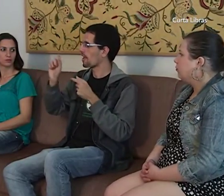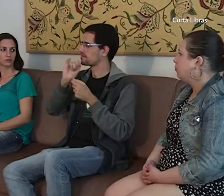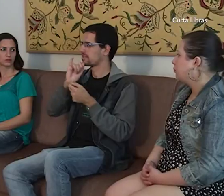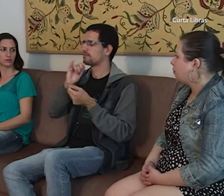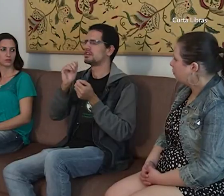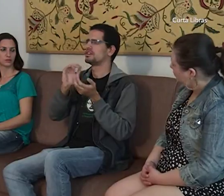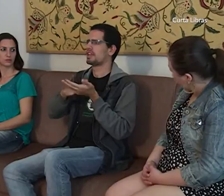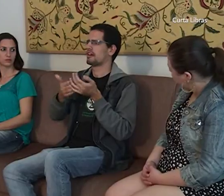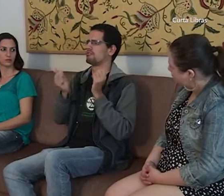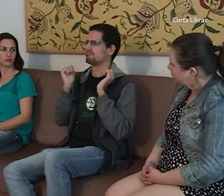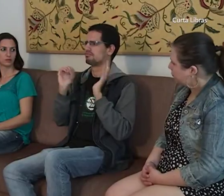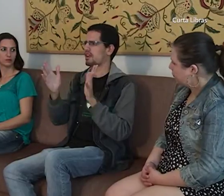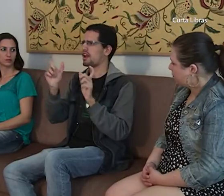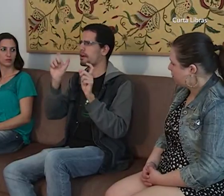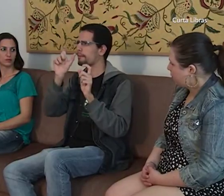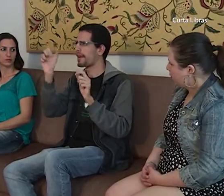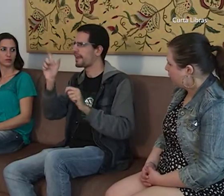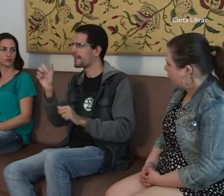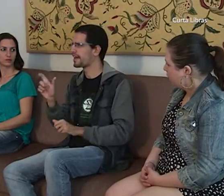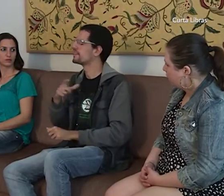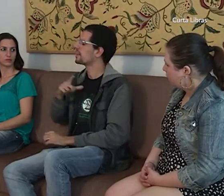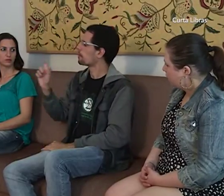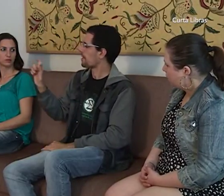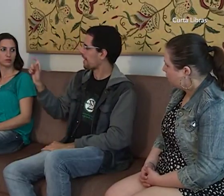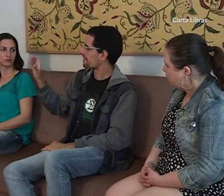Então, às vezes, no momento da interpretação, tem palavras como,